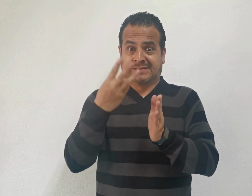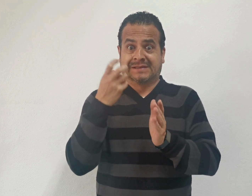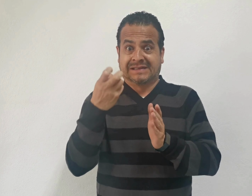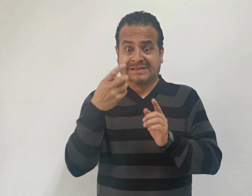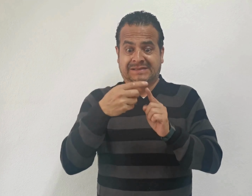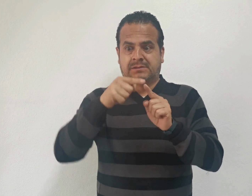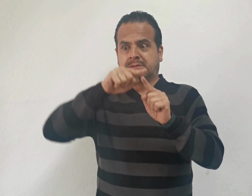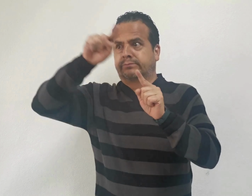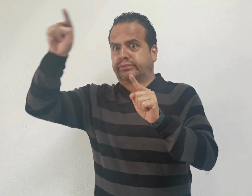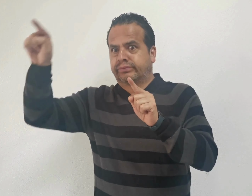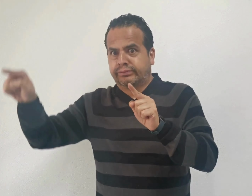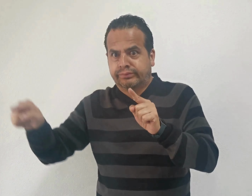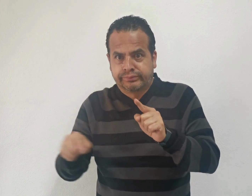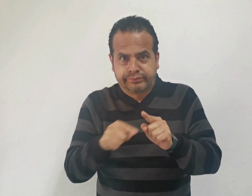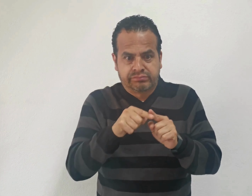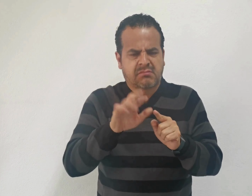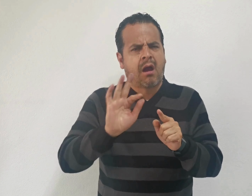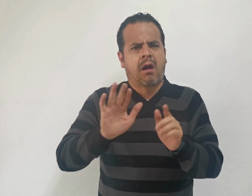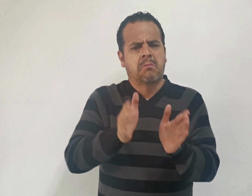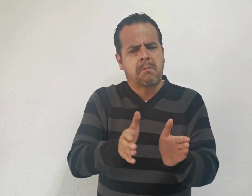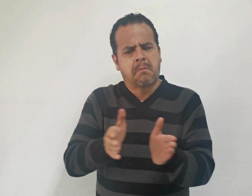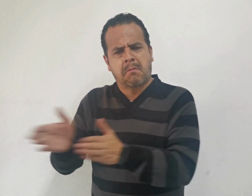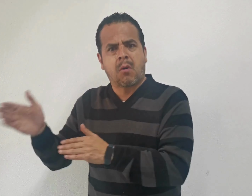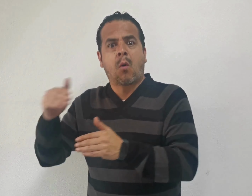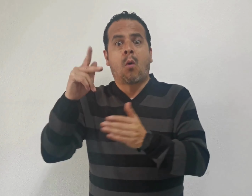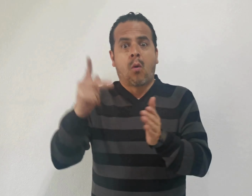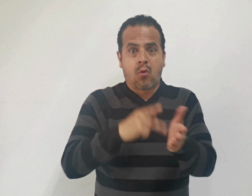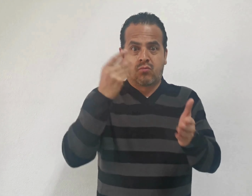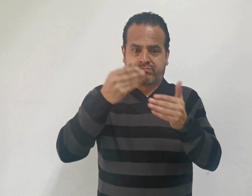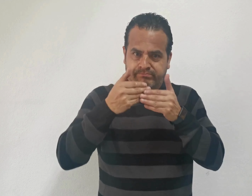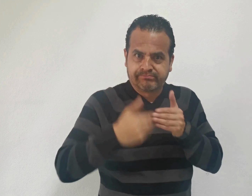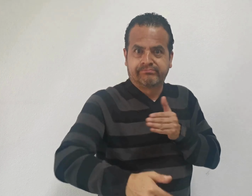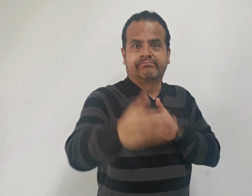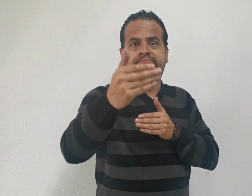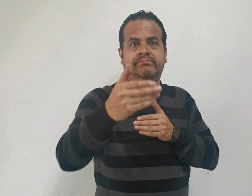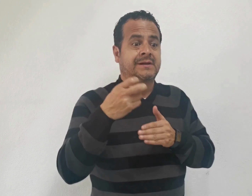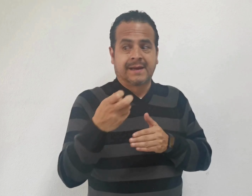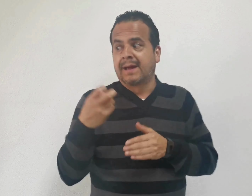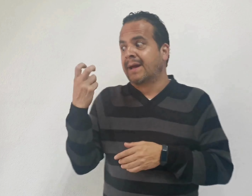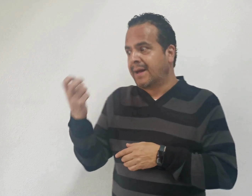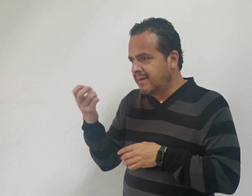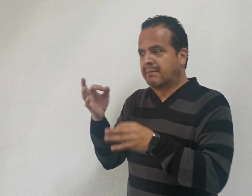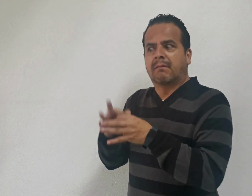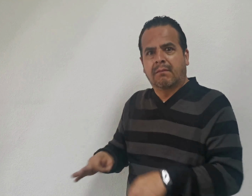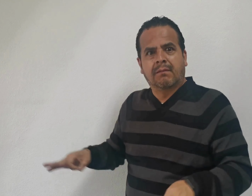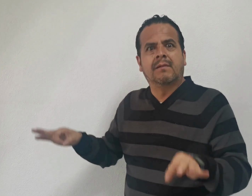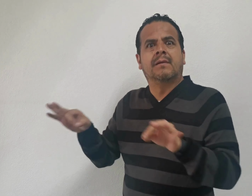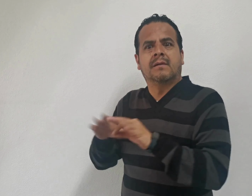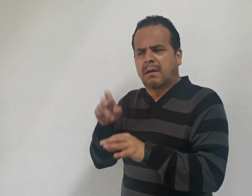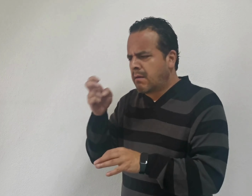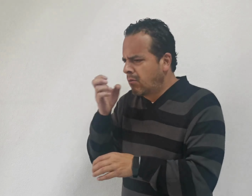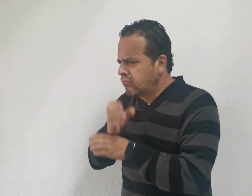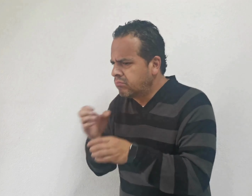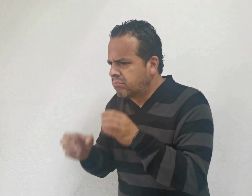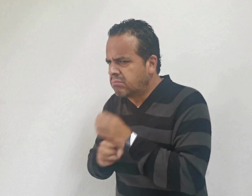2023 es esta parte de cerrar procesos fue un año significativo en cuanto a los cierres eh el 2020